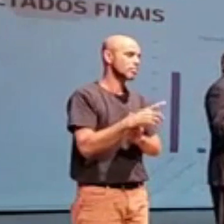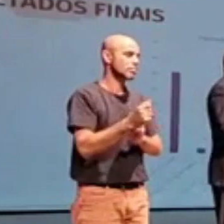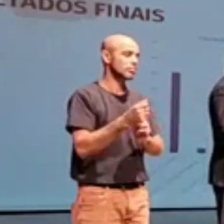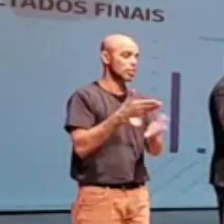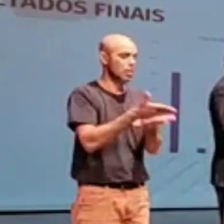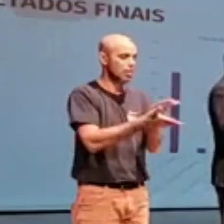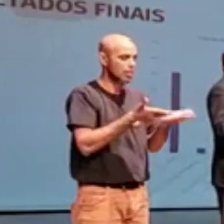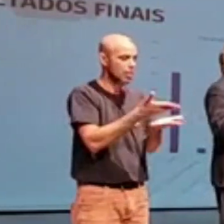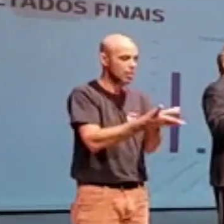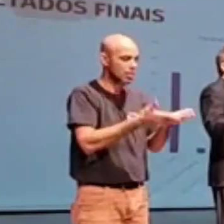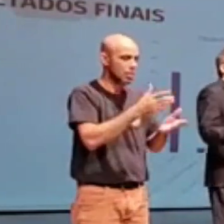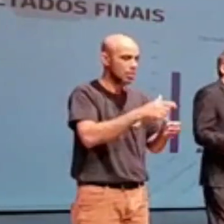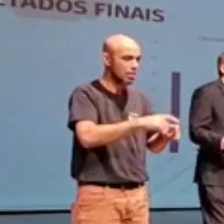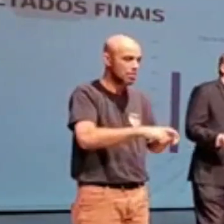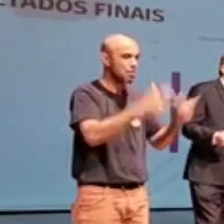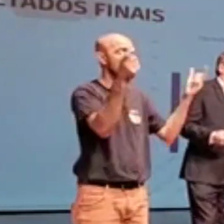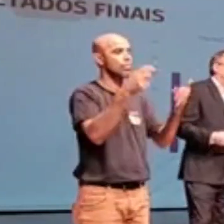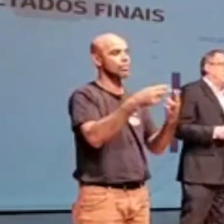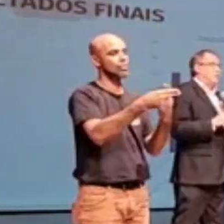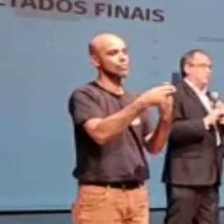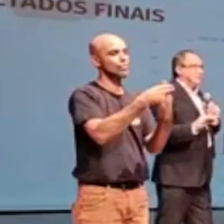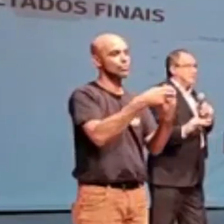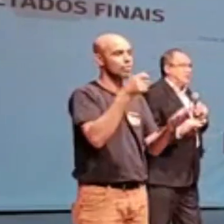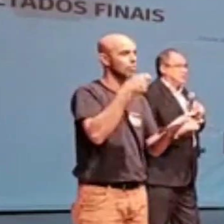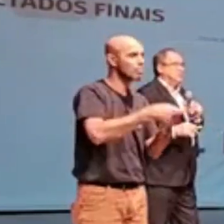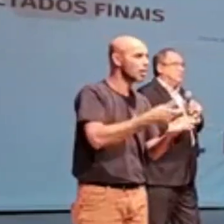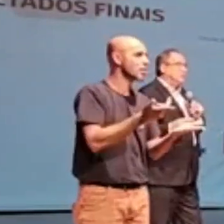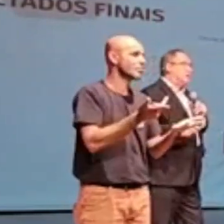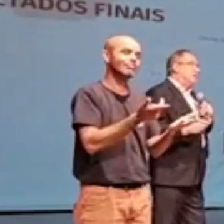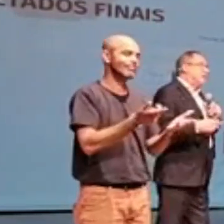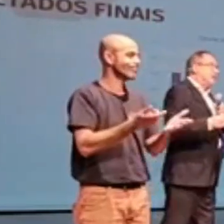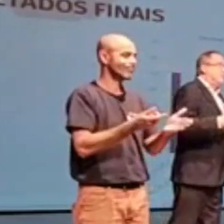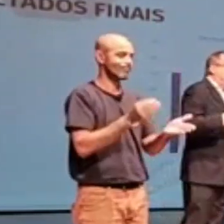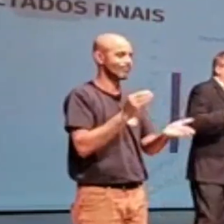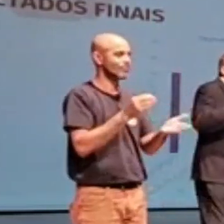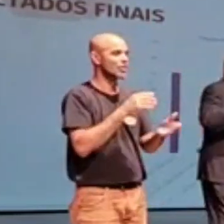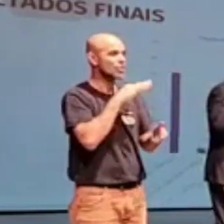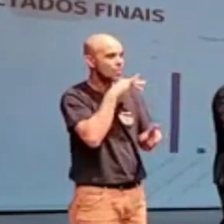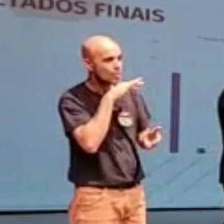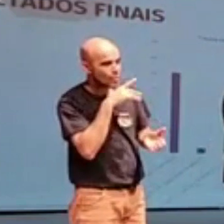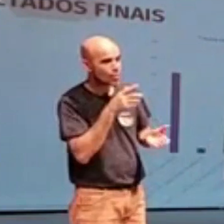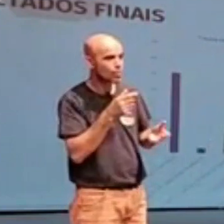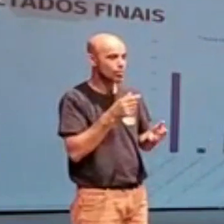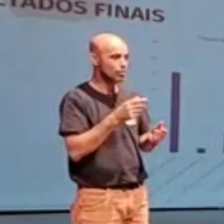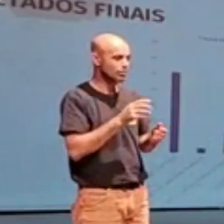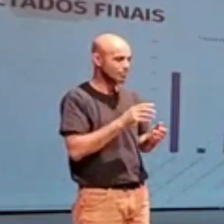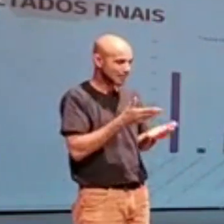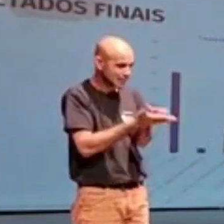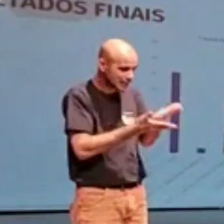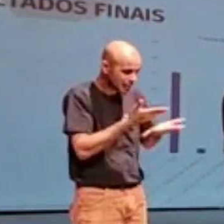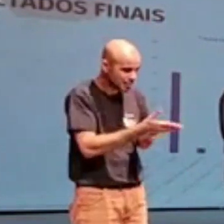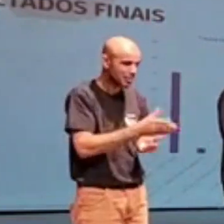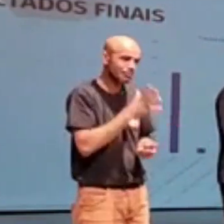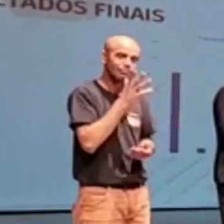do tratamento é muito maior do que o SUS abre, tá? É uma das causas. Então, acaba não realizando esse tratamento.